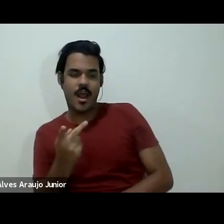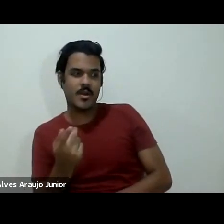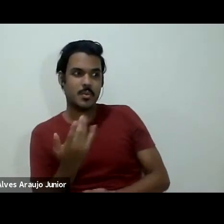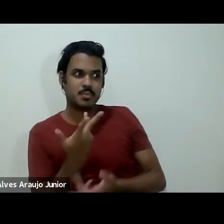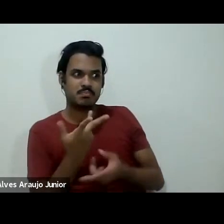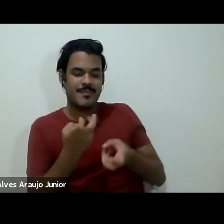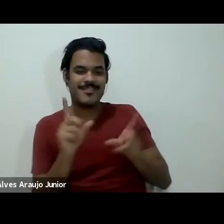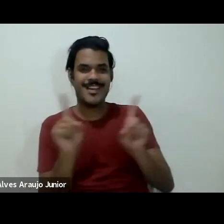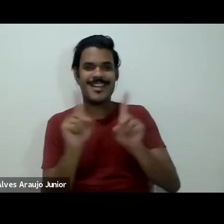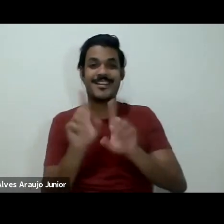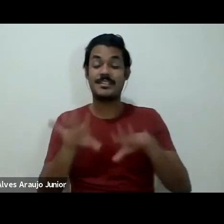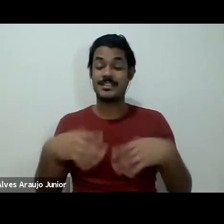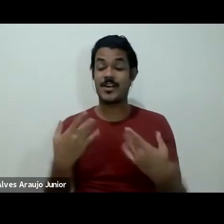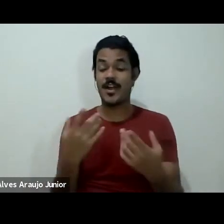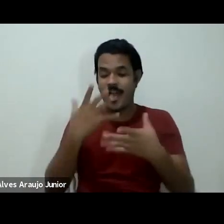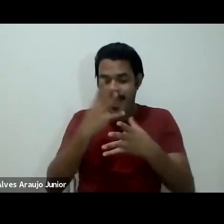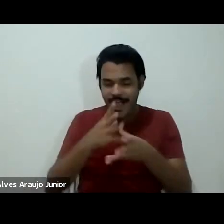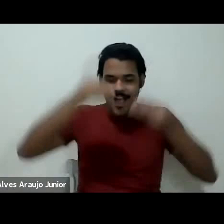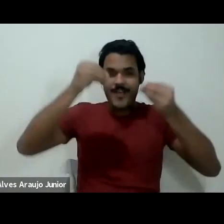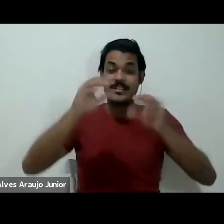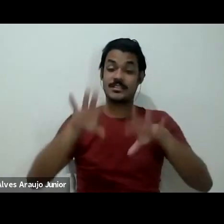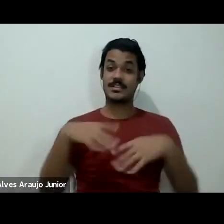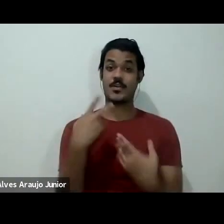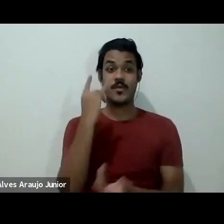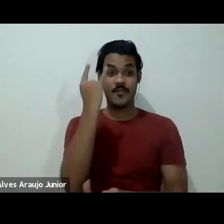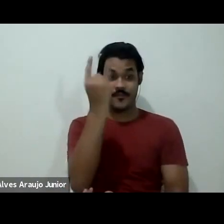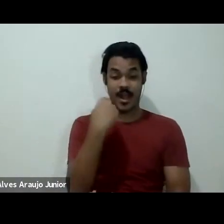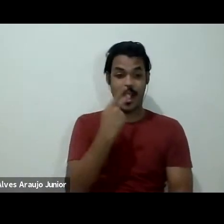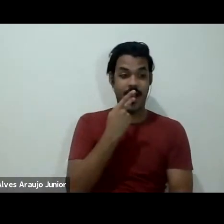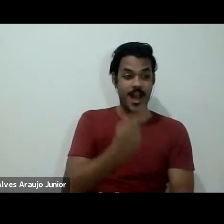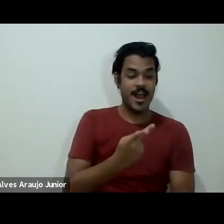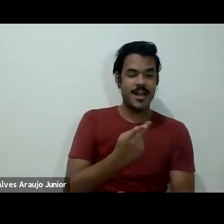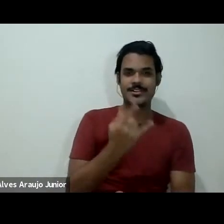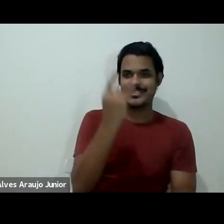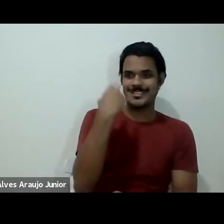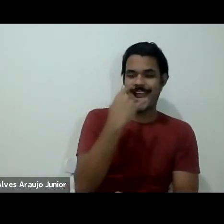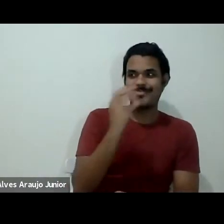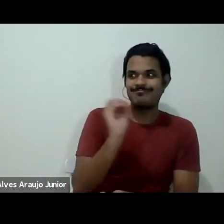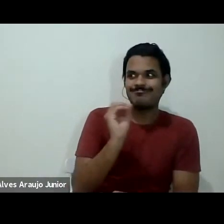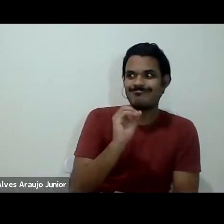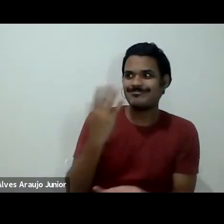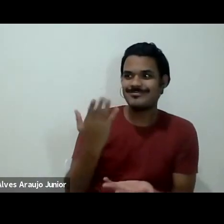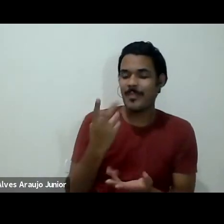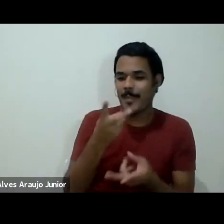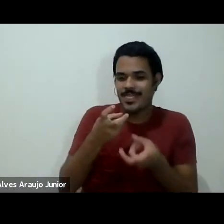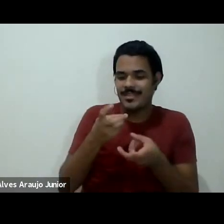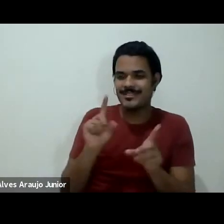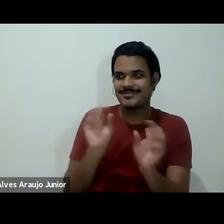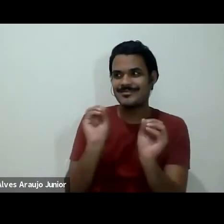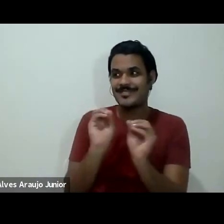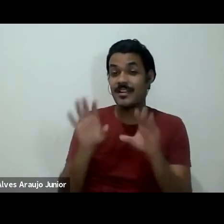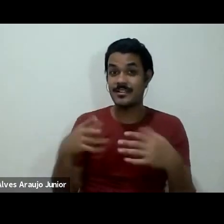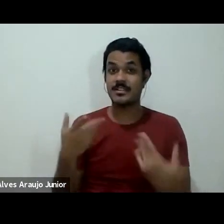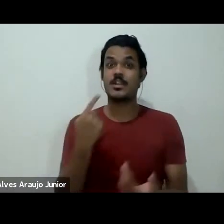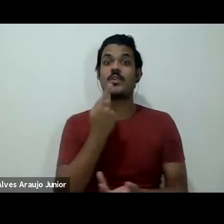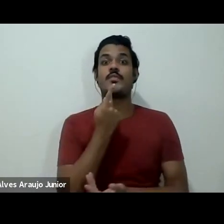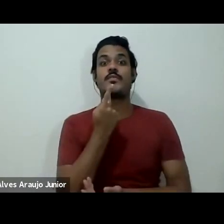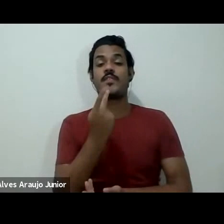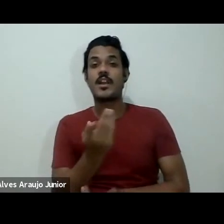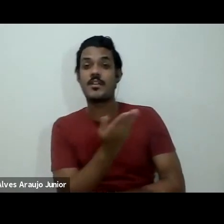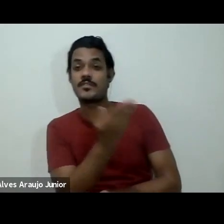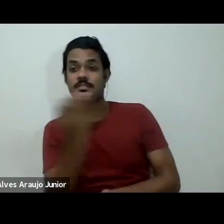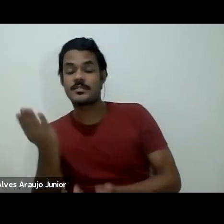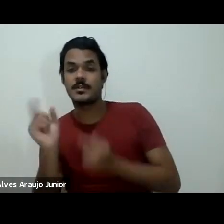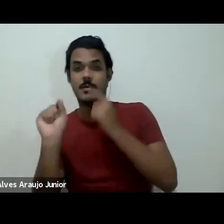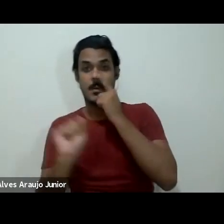olha direito, se você não tivesse dito, eu não tinha percebido que você era cego, né? Então, é para você, mas esse filme